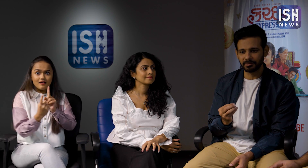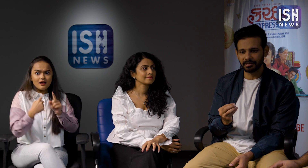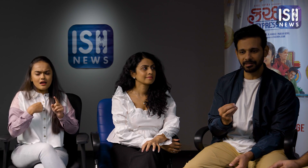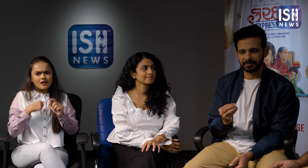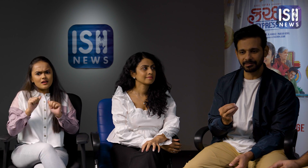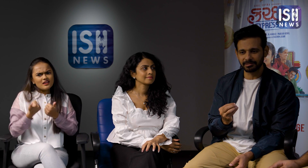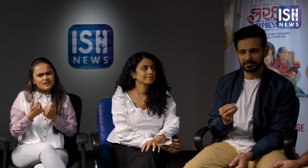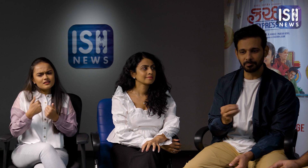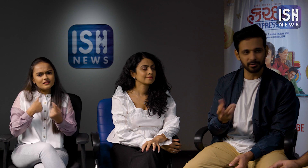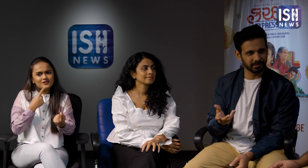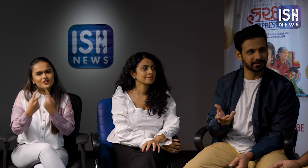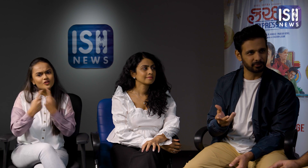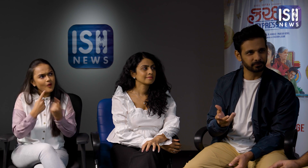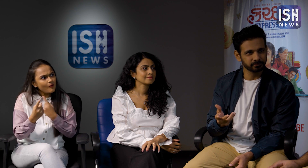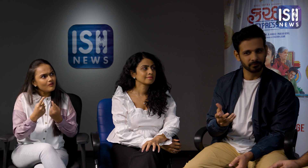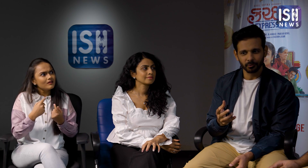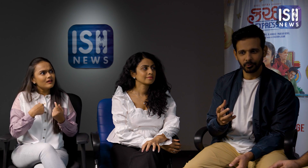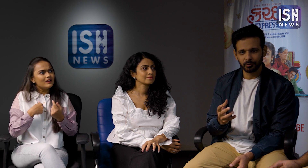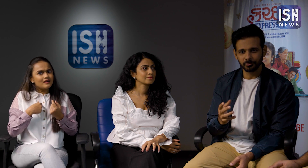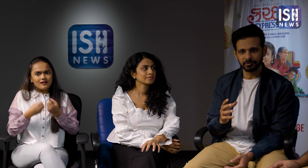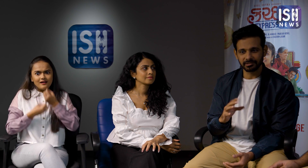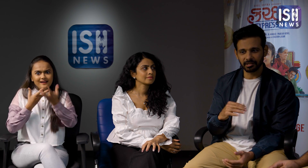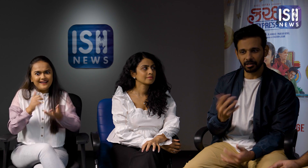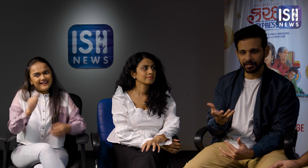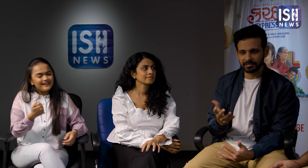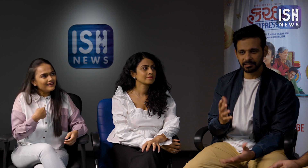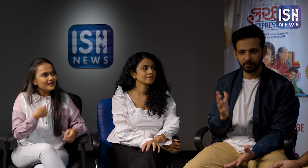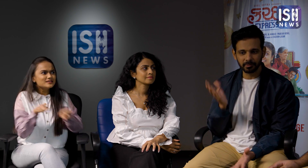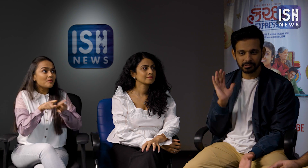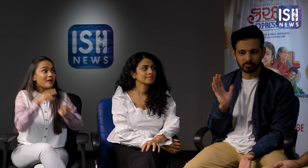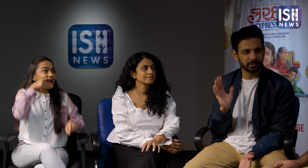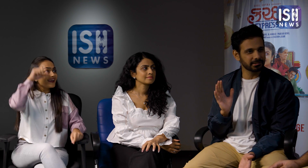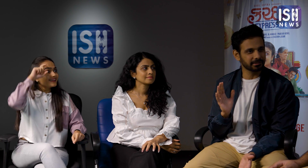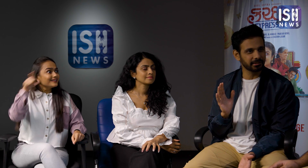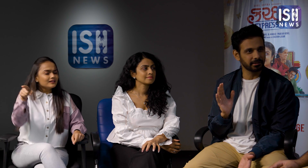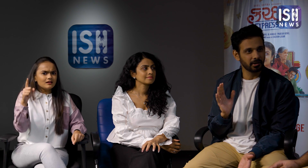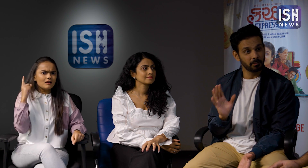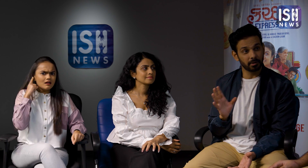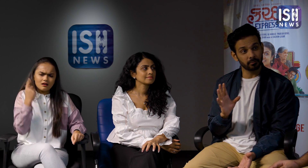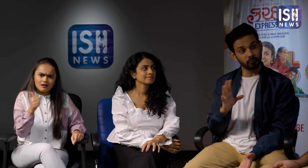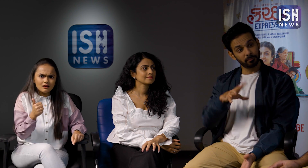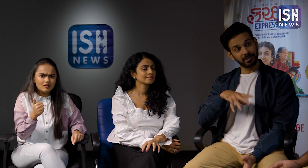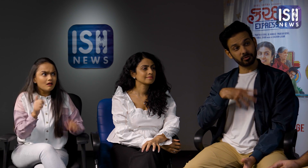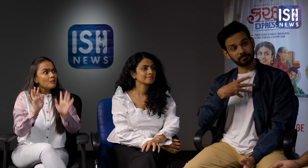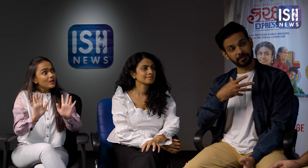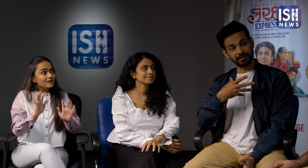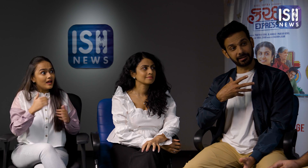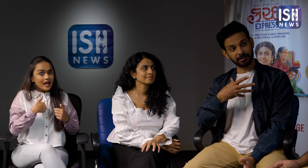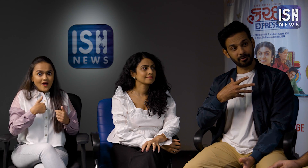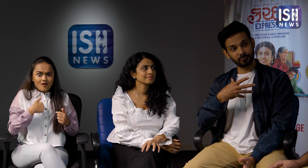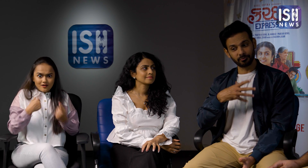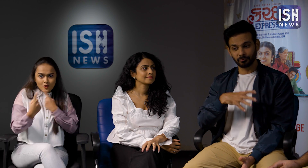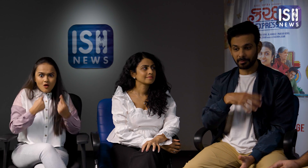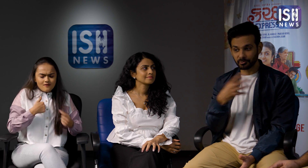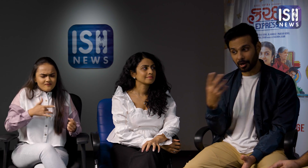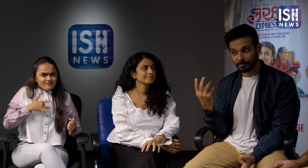उससे अपनी चीज़ें बोल सकता हूँ, जैसे कि अखिल जी वो मुझे सुन नहीं सकते, पर मैं जो फील कर